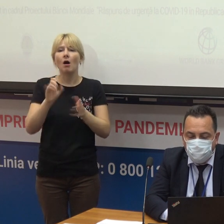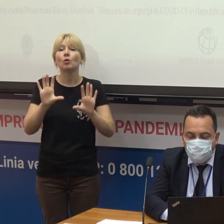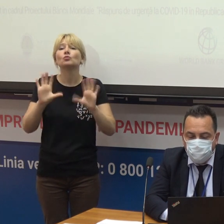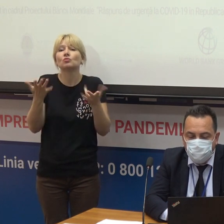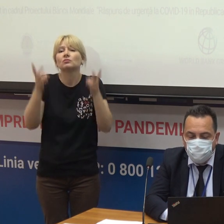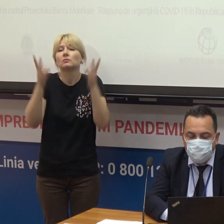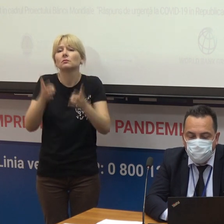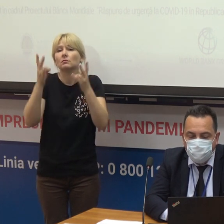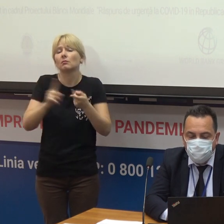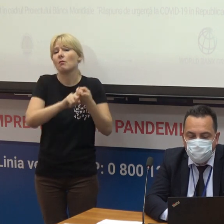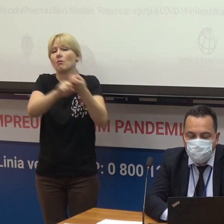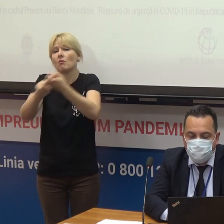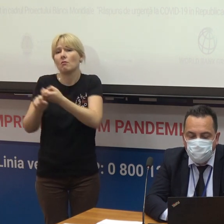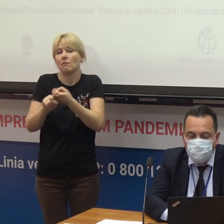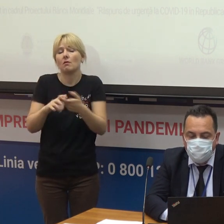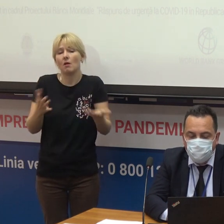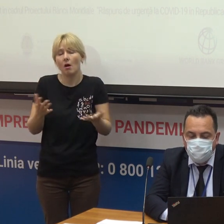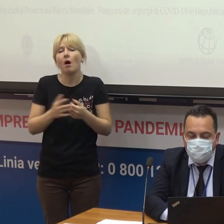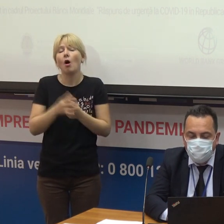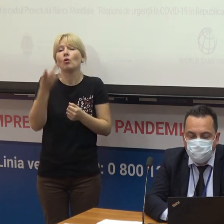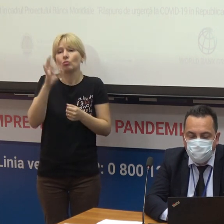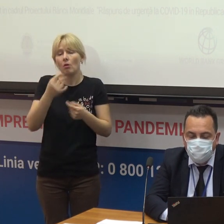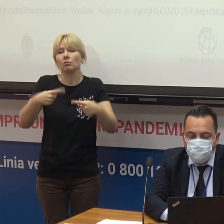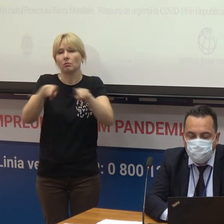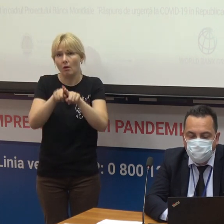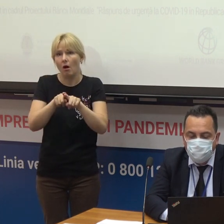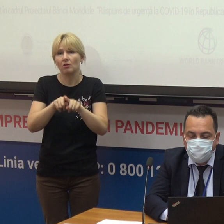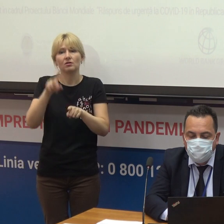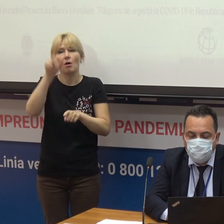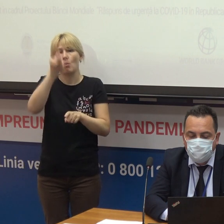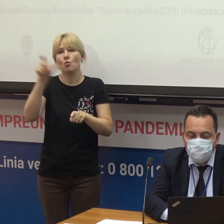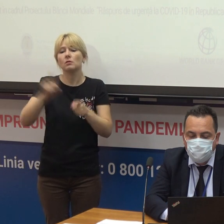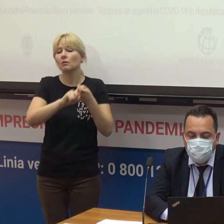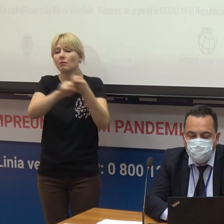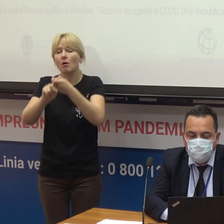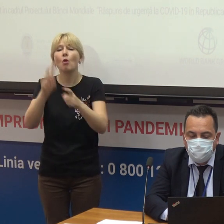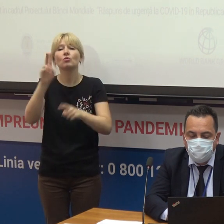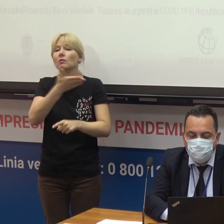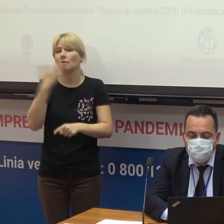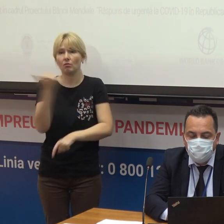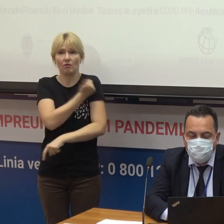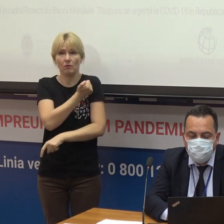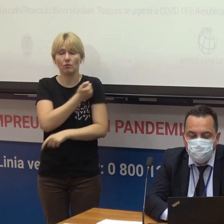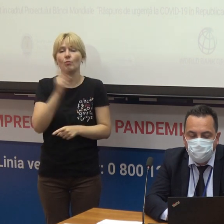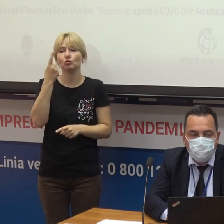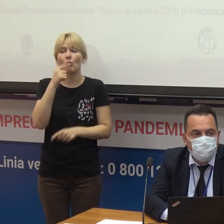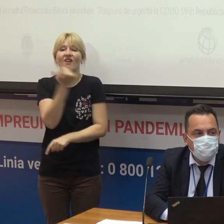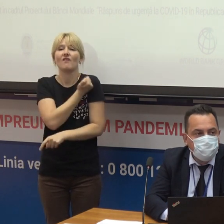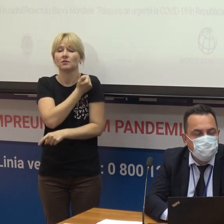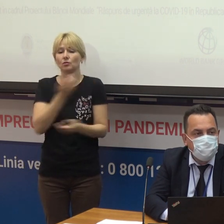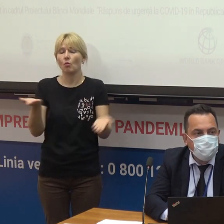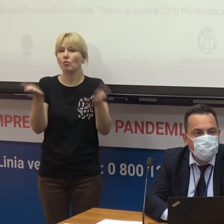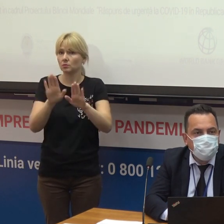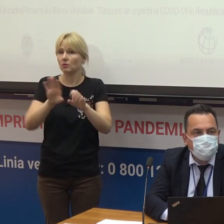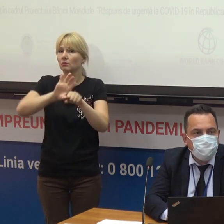de infecții predominant la persoane nevaccinate. Vaccinurile își mențin o eficiență crescută